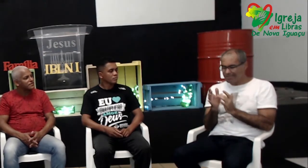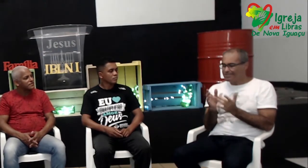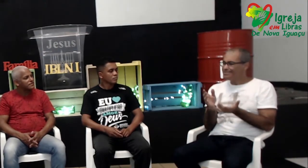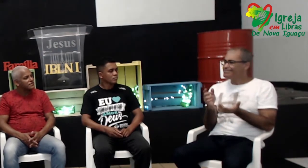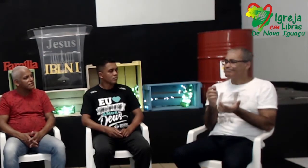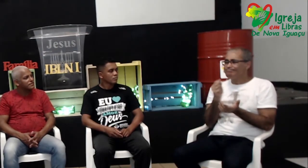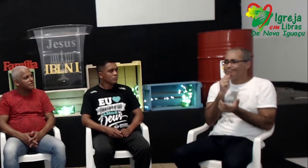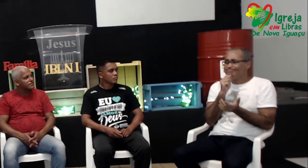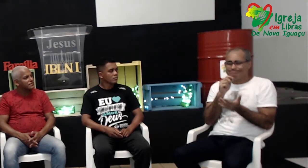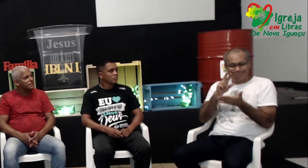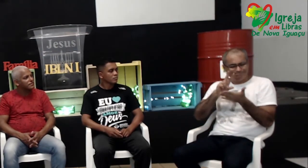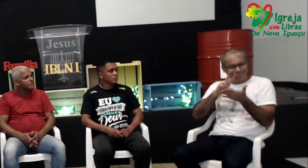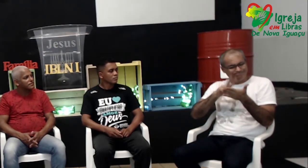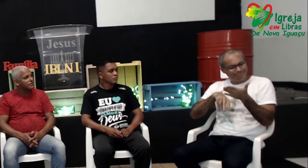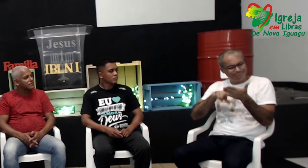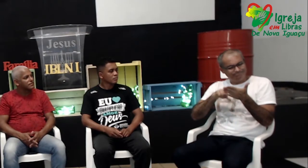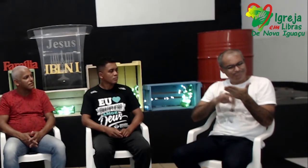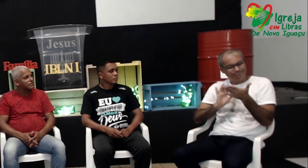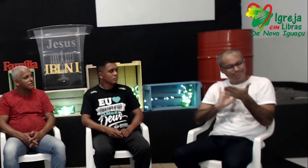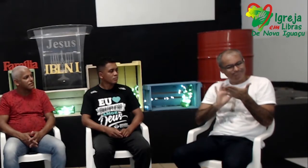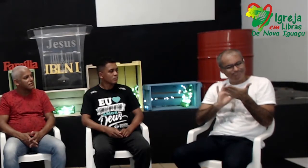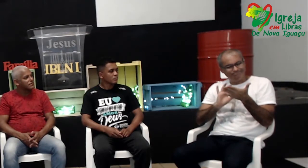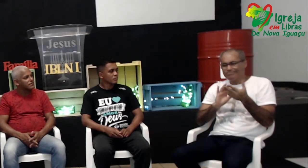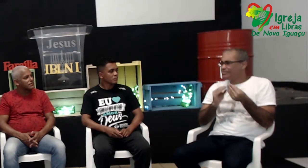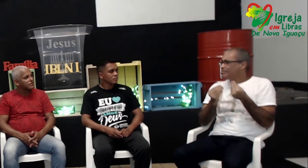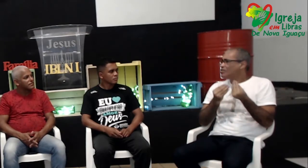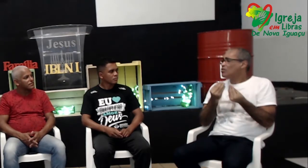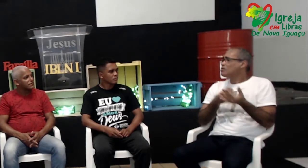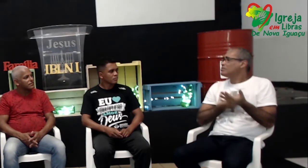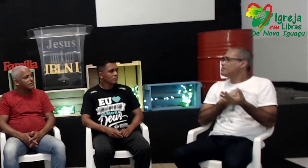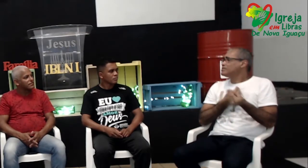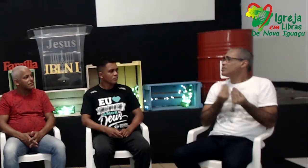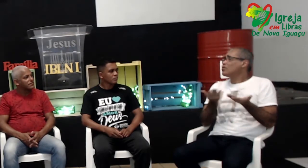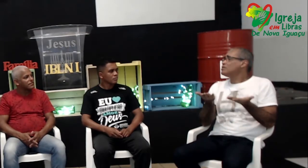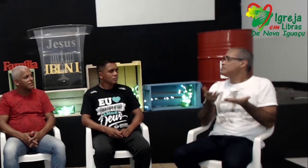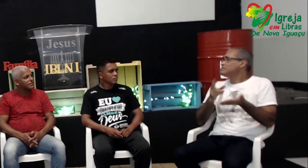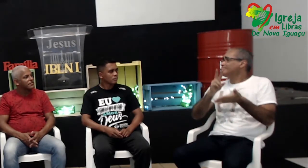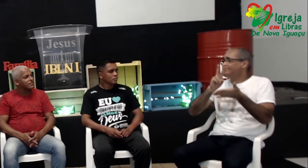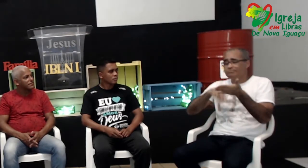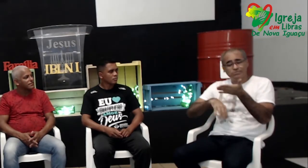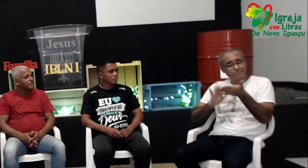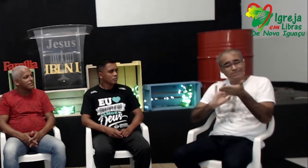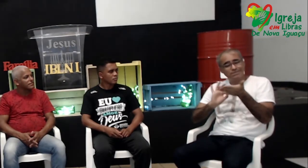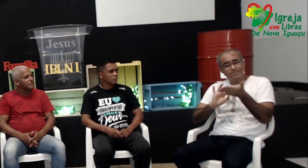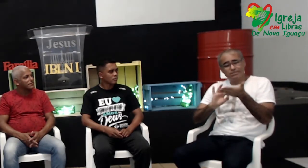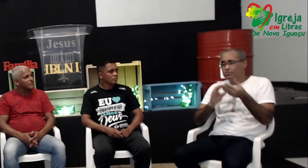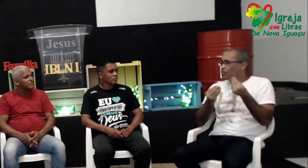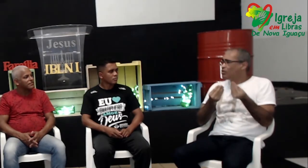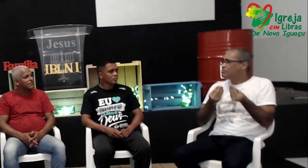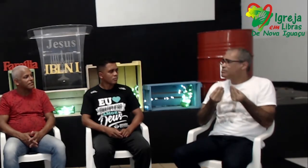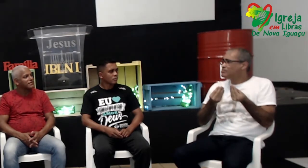crentes já aceitamos Jesus. Se nós não lermos a Bíblia, como será a nossa vida?